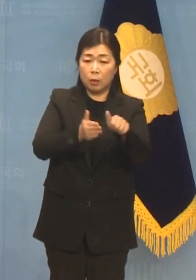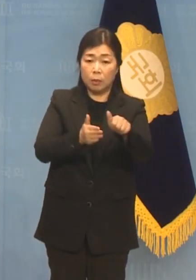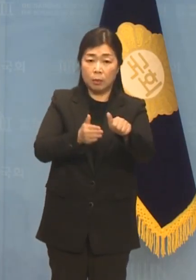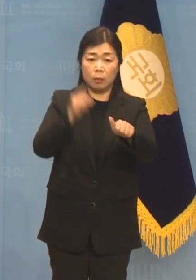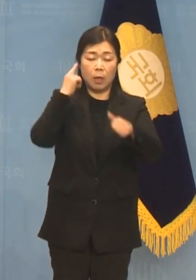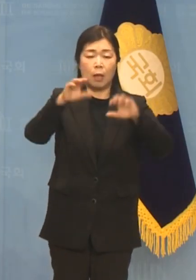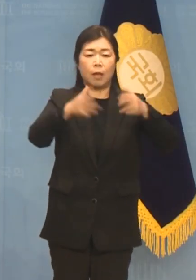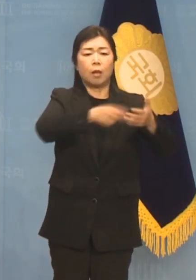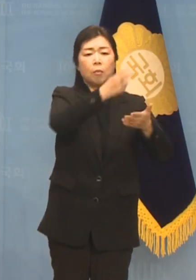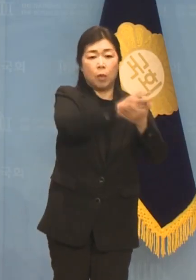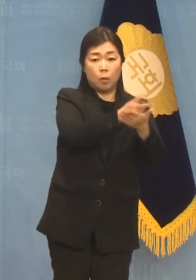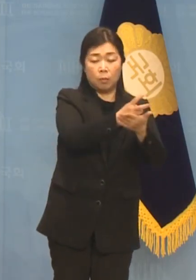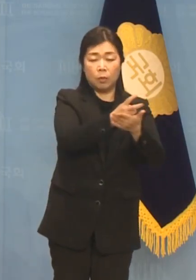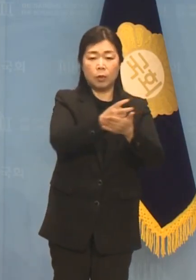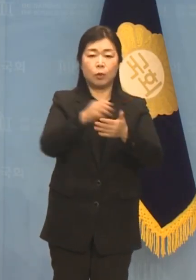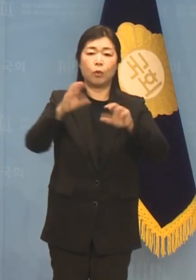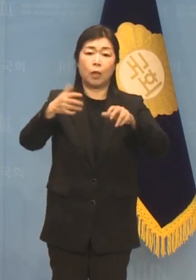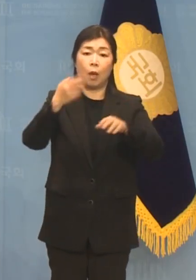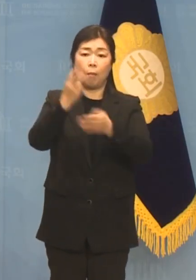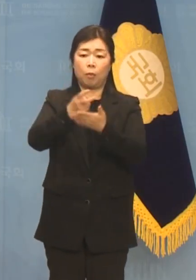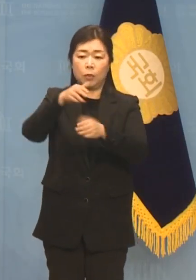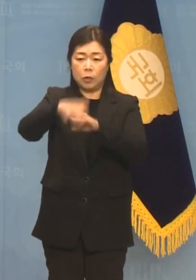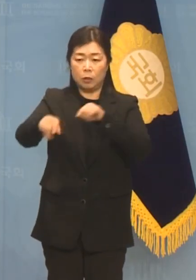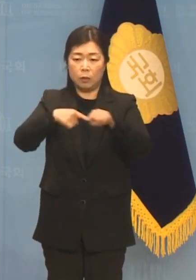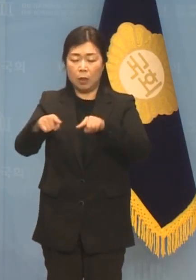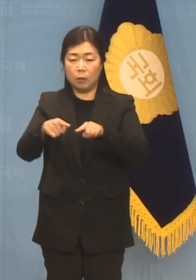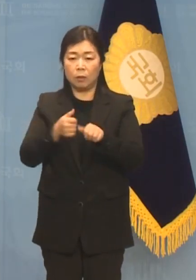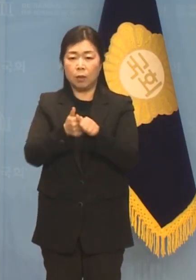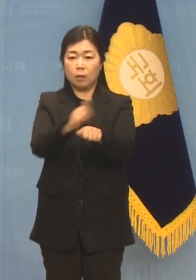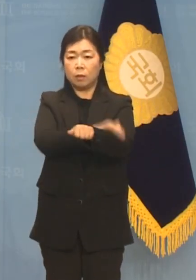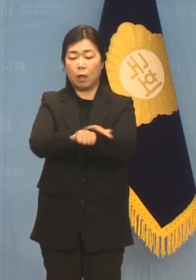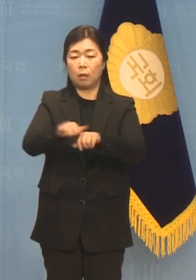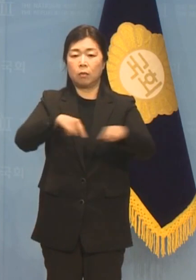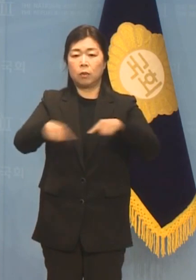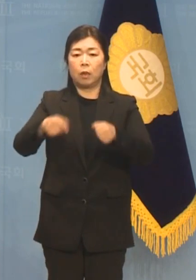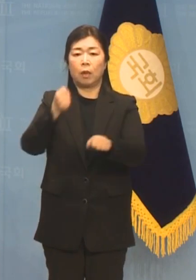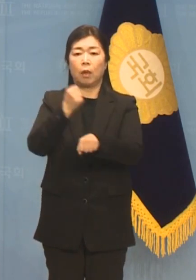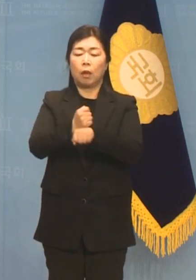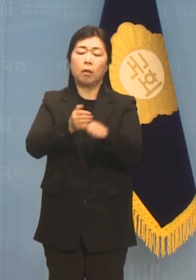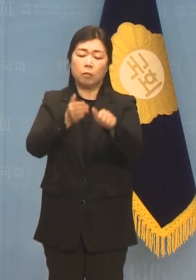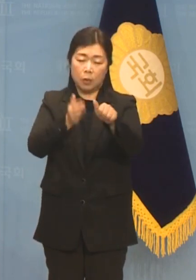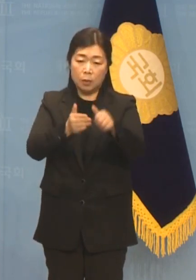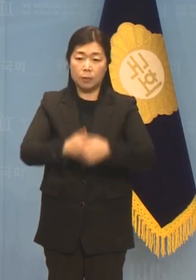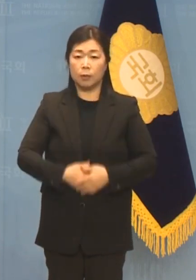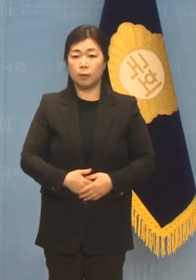헌법과 법치주의에 따라 진행하길 바랍니다. 그리고